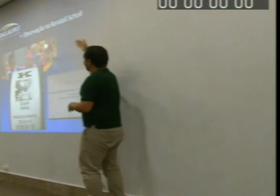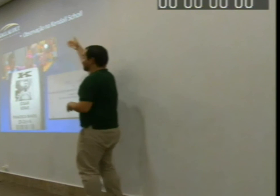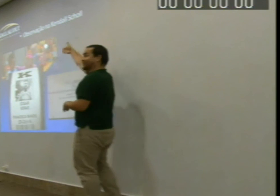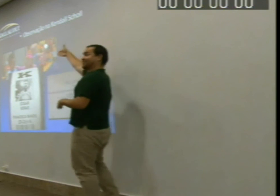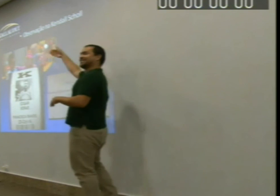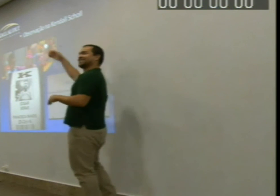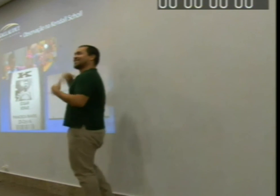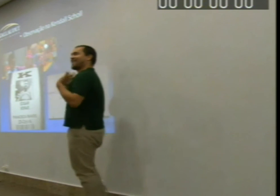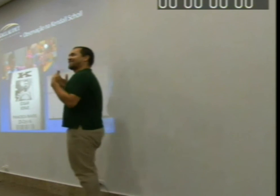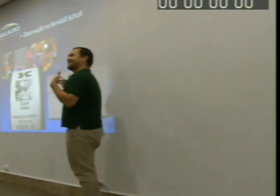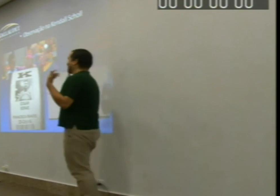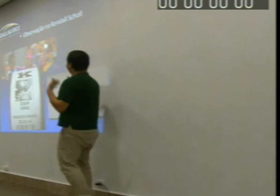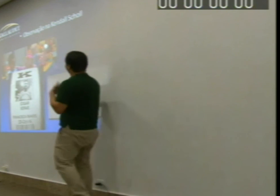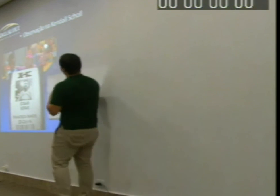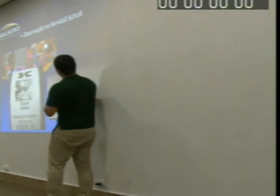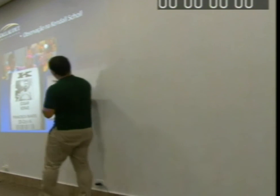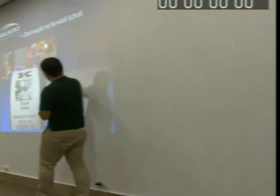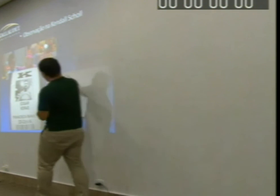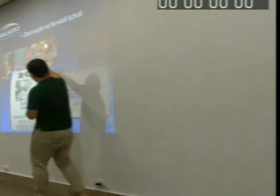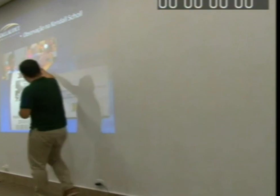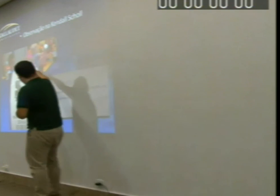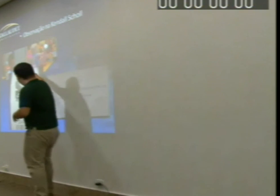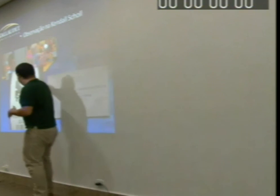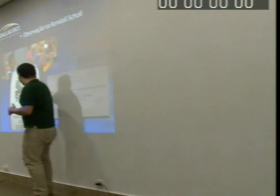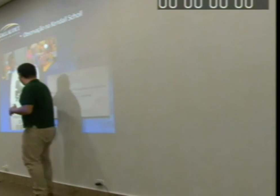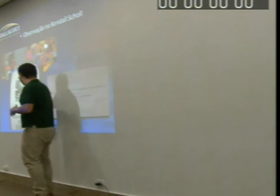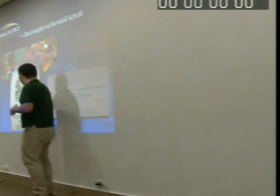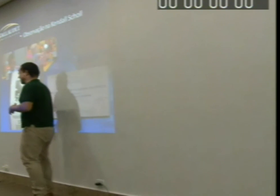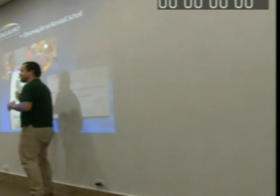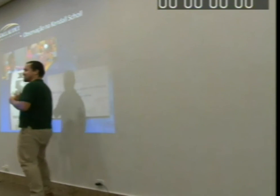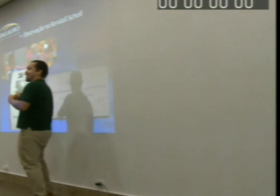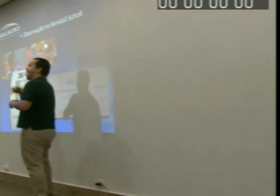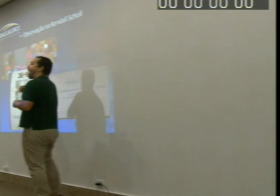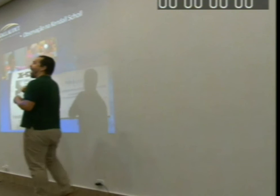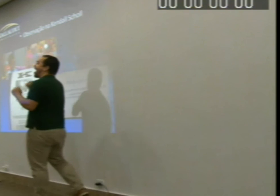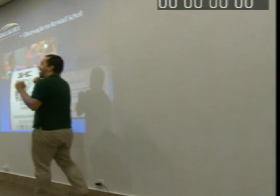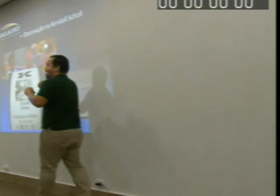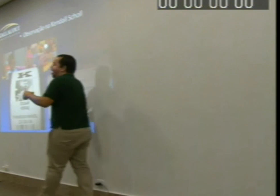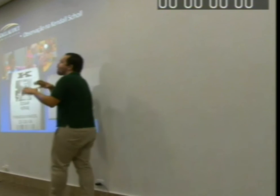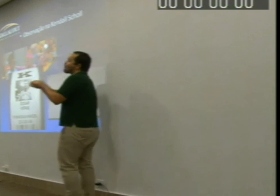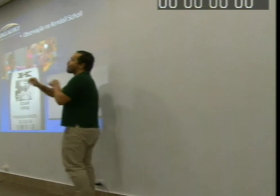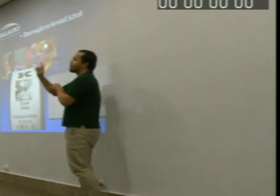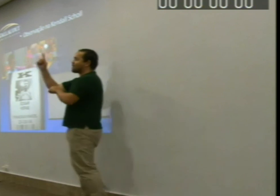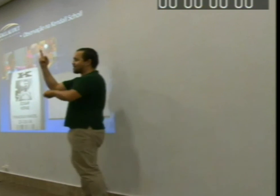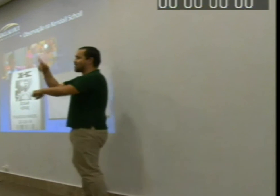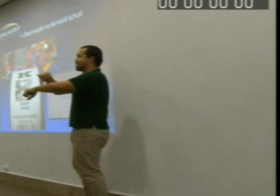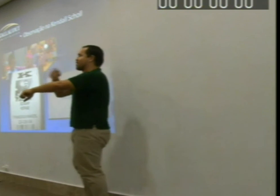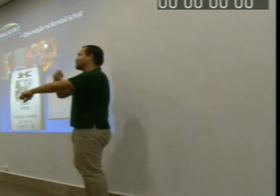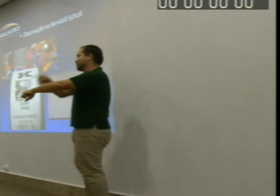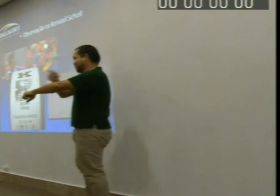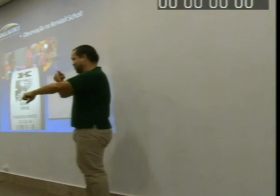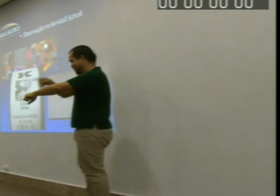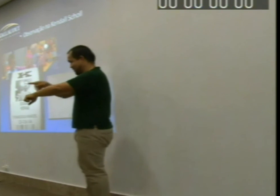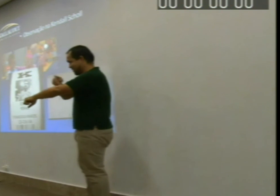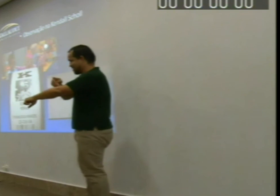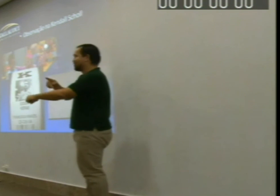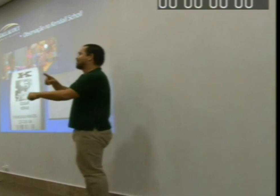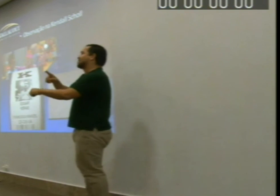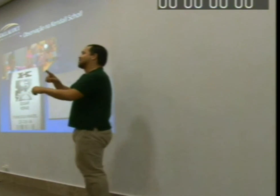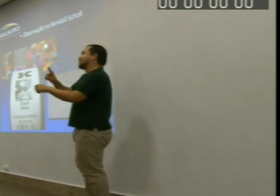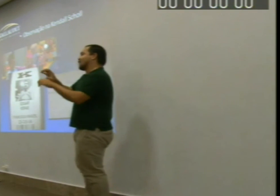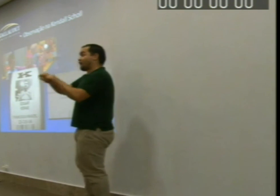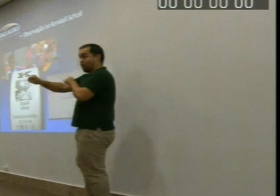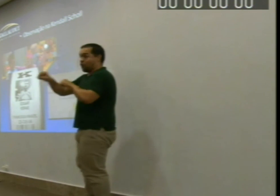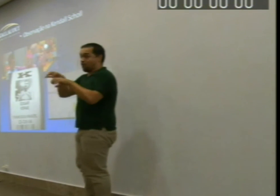muito cedo e elas vão é uma felicidade só porque eu amo também